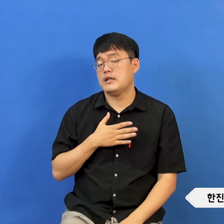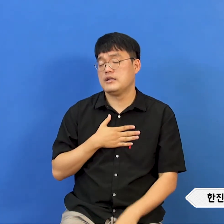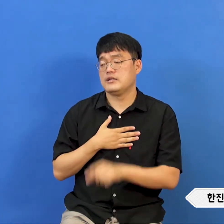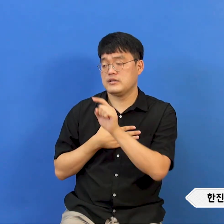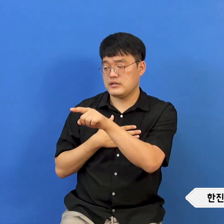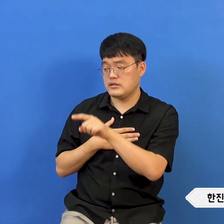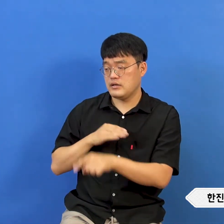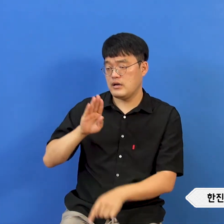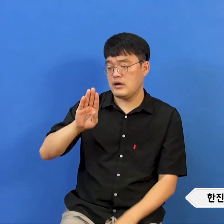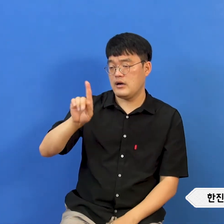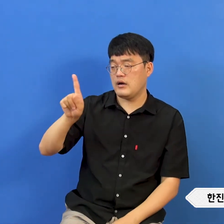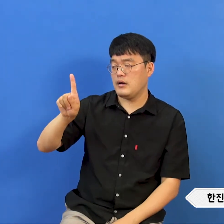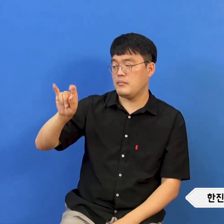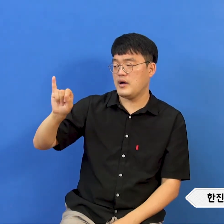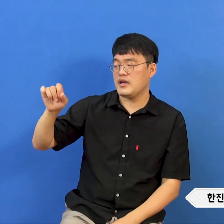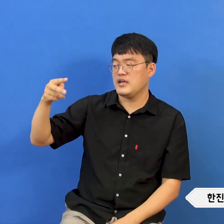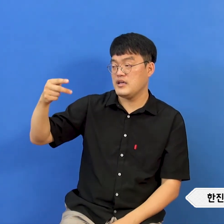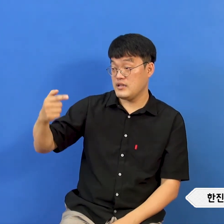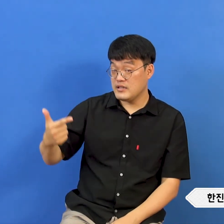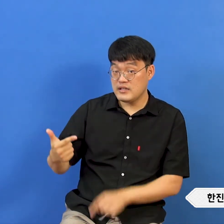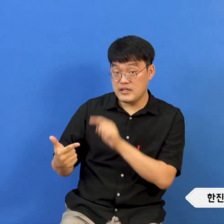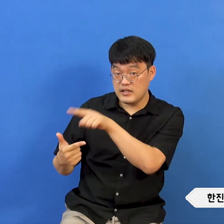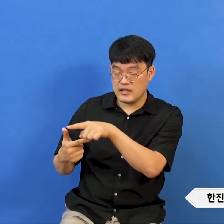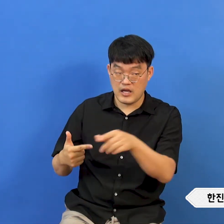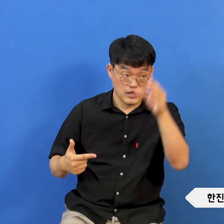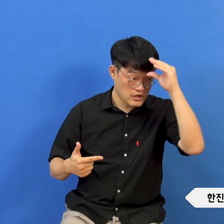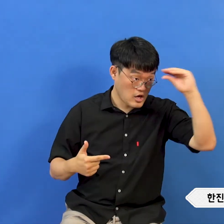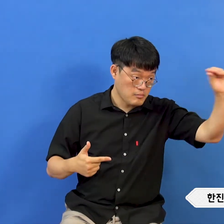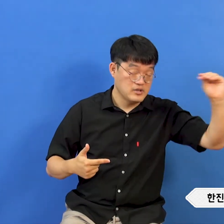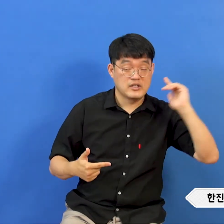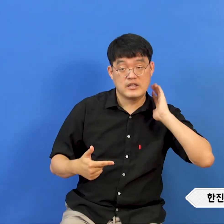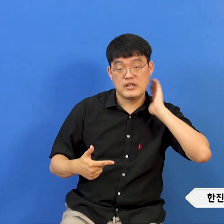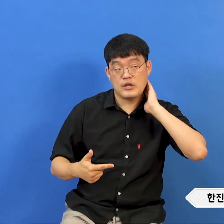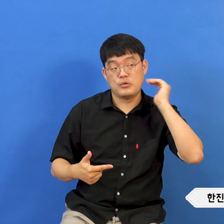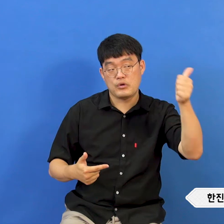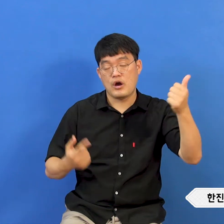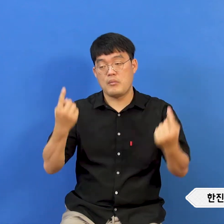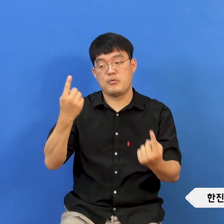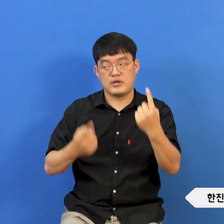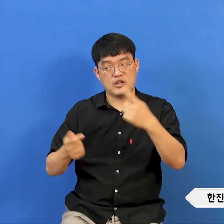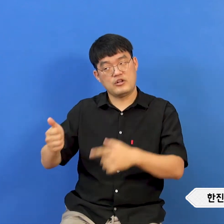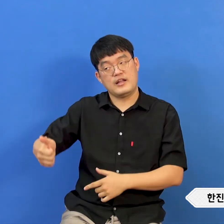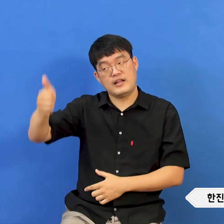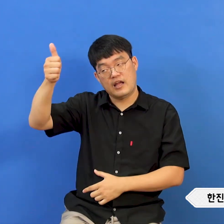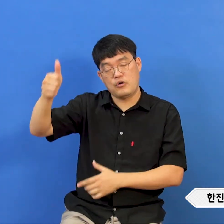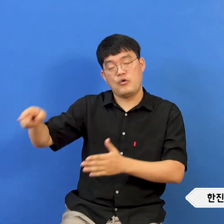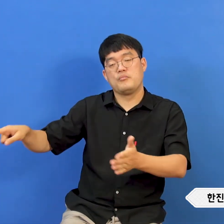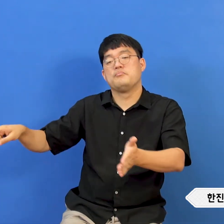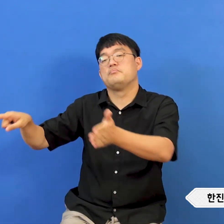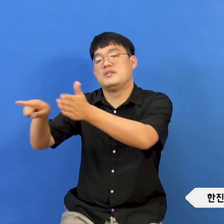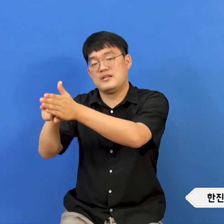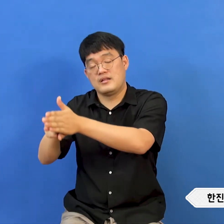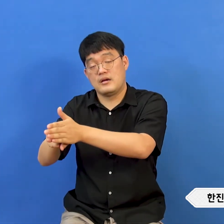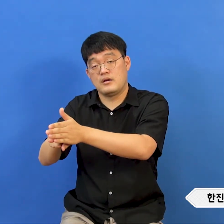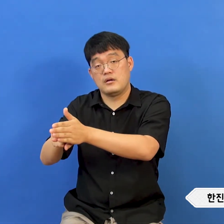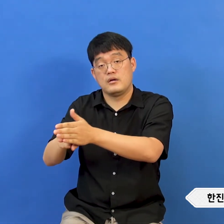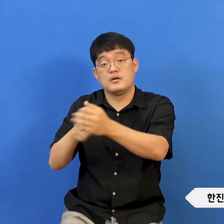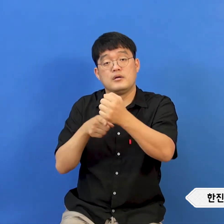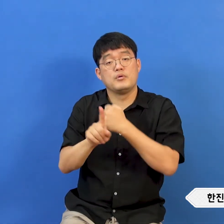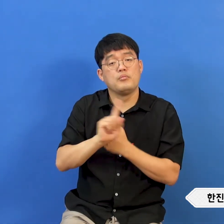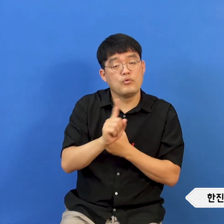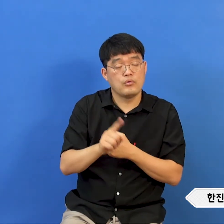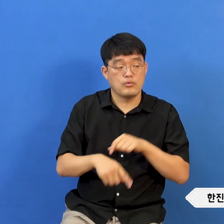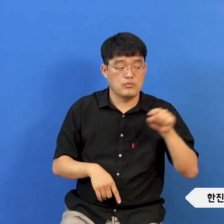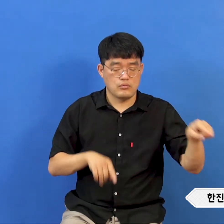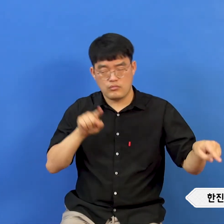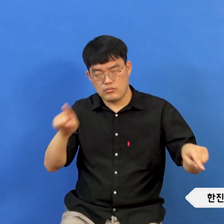낫다고 믿는다. 그 무슨 말입니까? 그러면 바이든이 더 낫다는 의견에 나도 동의한다,